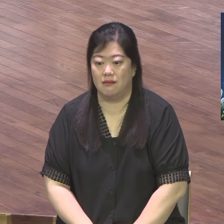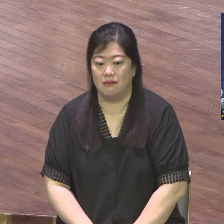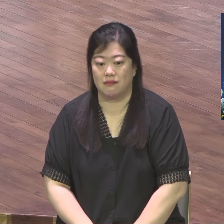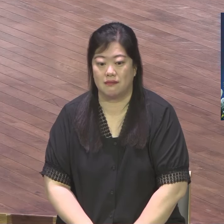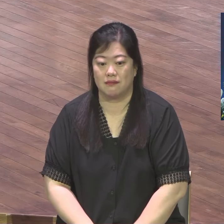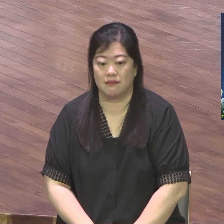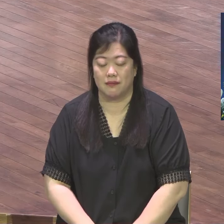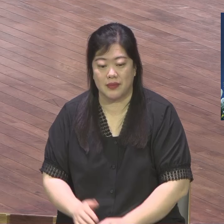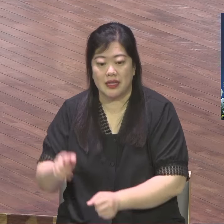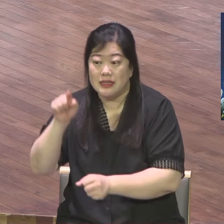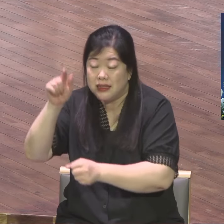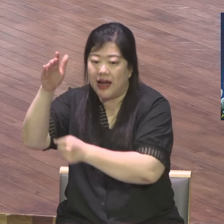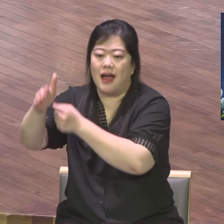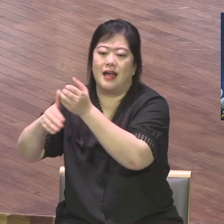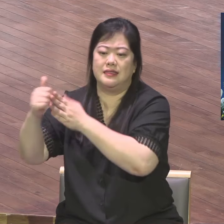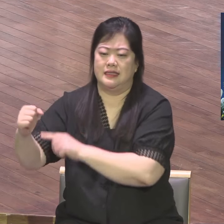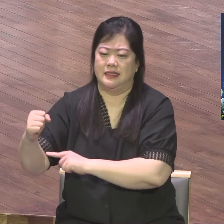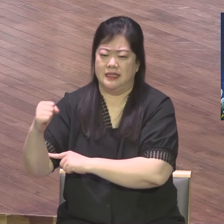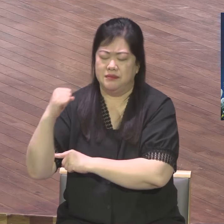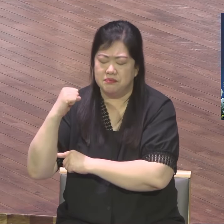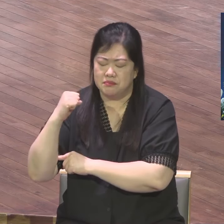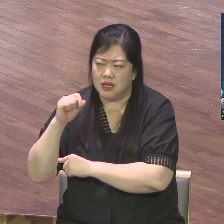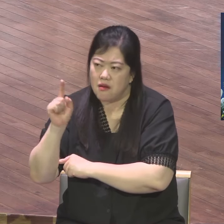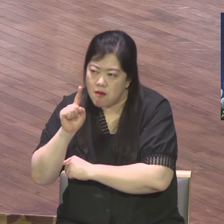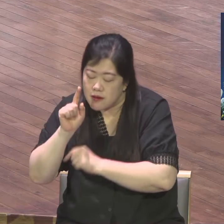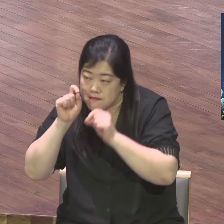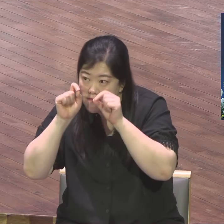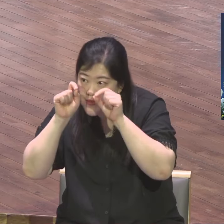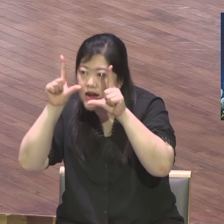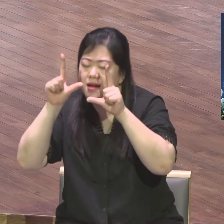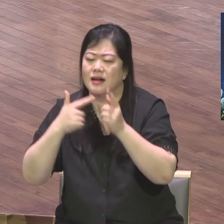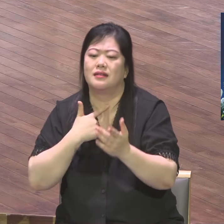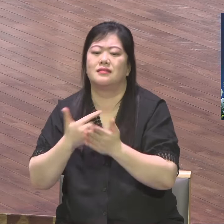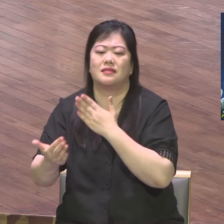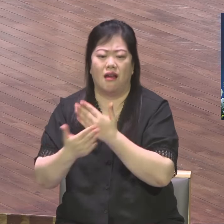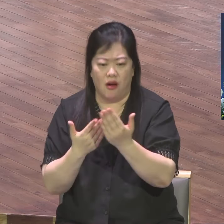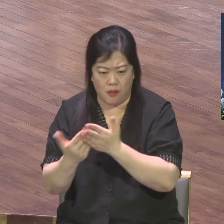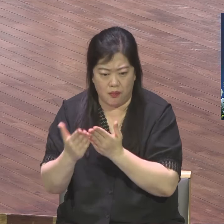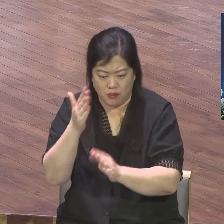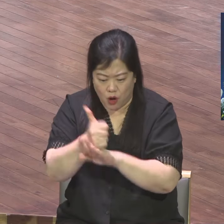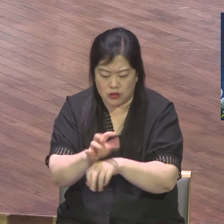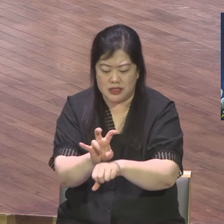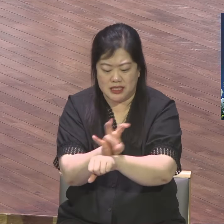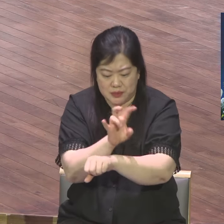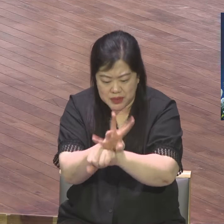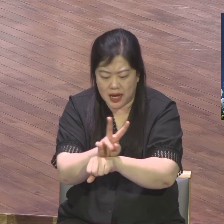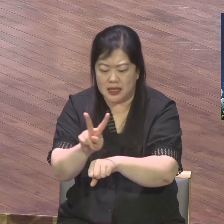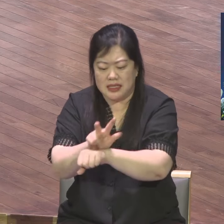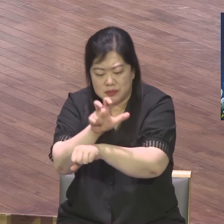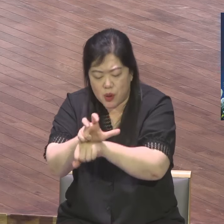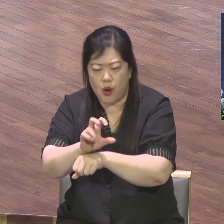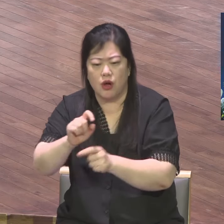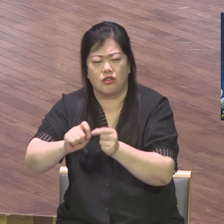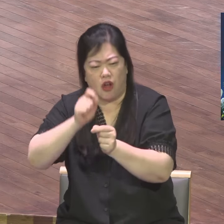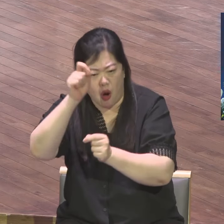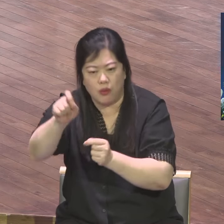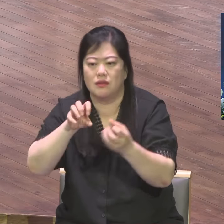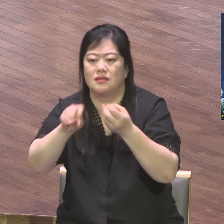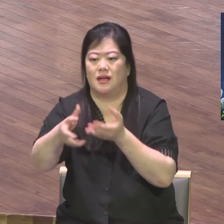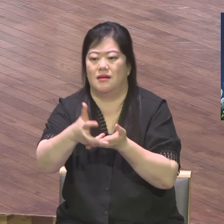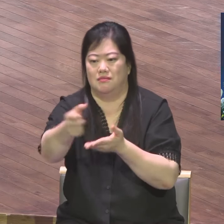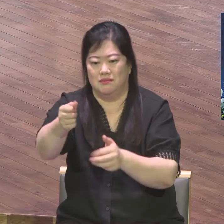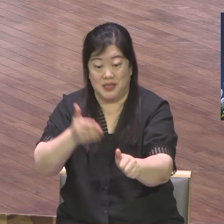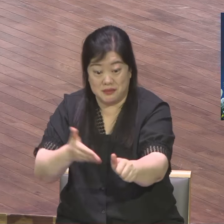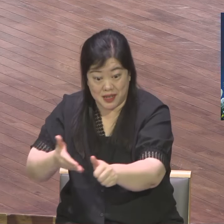하나님을 여러분 체험하고 24 그분과 소통하고 25 영혼의 인생 작품 만드시기를 주님으로 축복합니다.